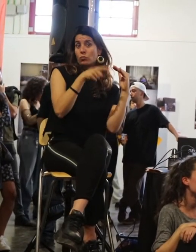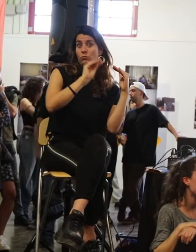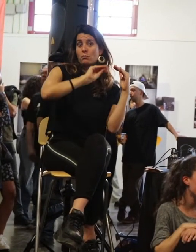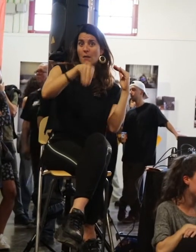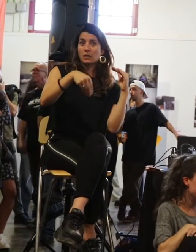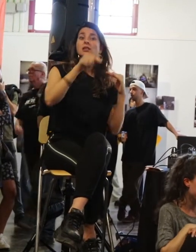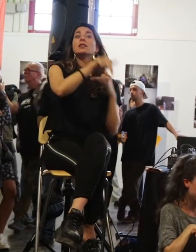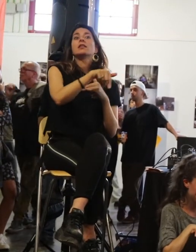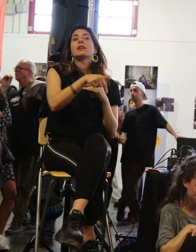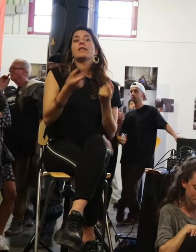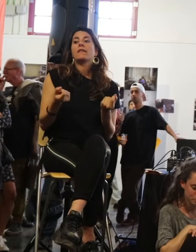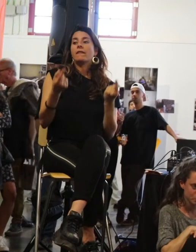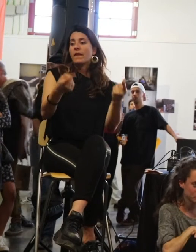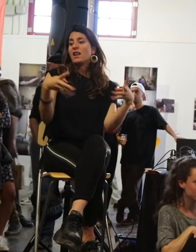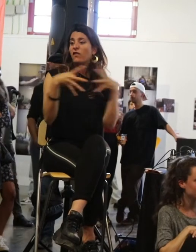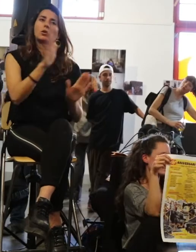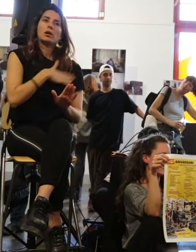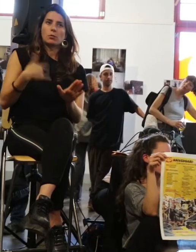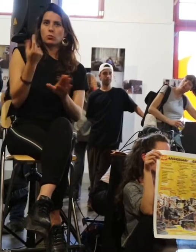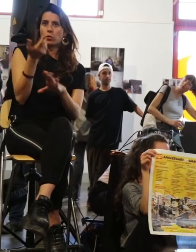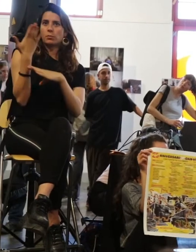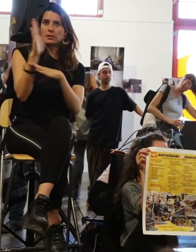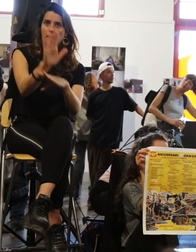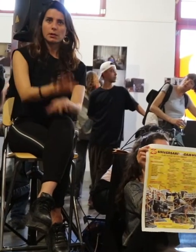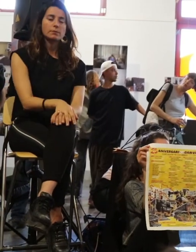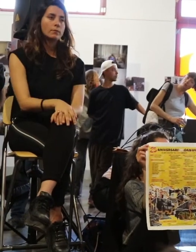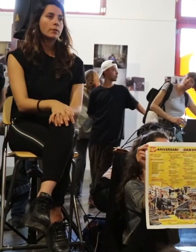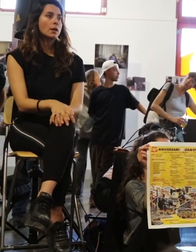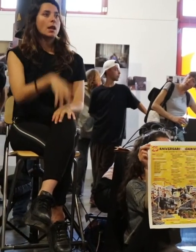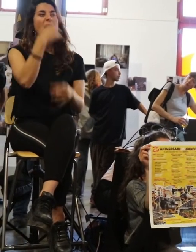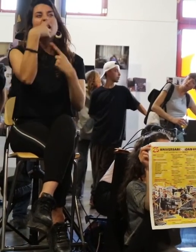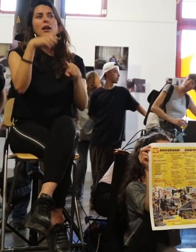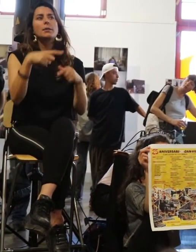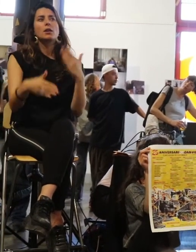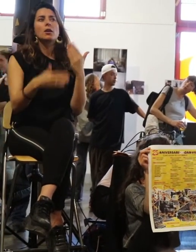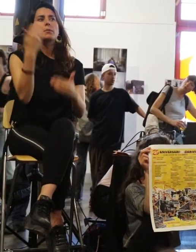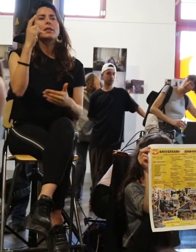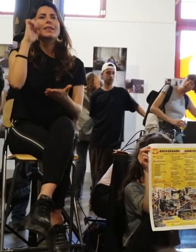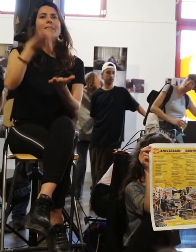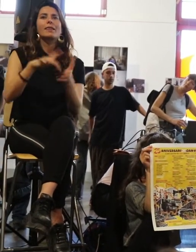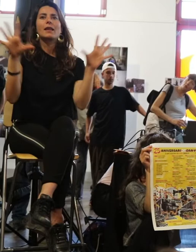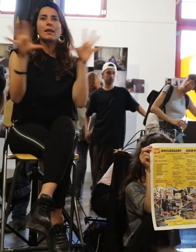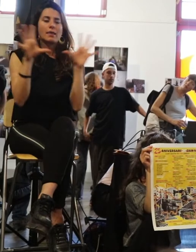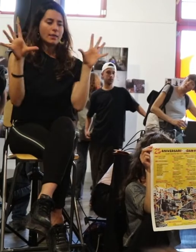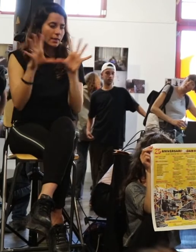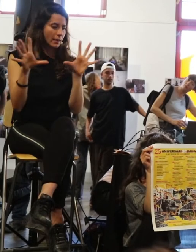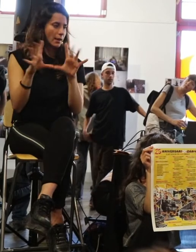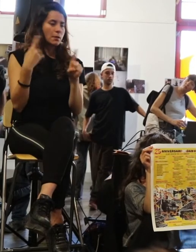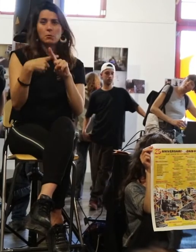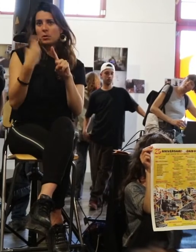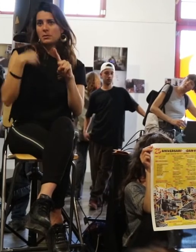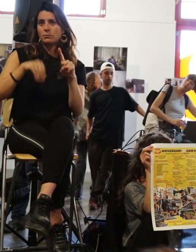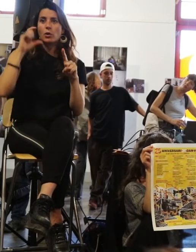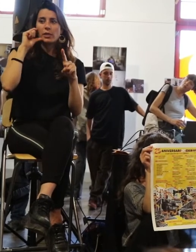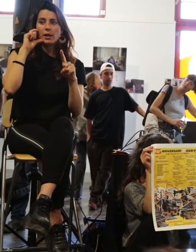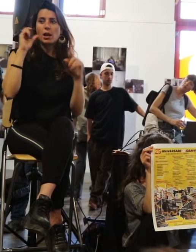da infraestructura y que el aniversario empezó el día 10 con el sopado, porque fue el día de la ocupación de Can